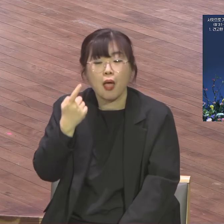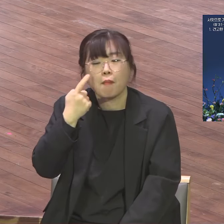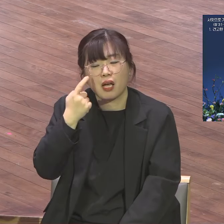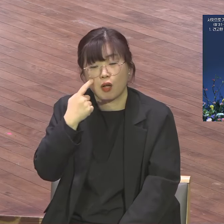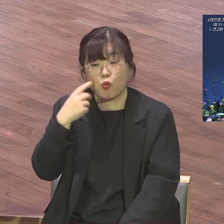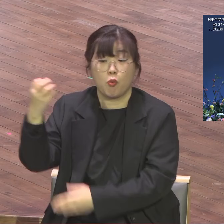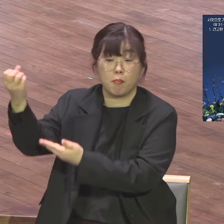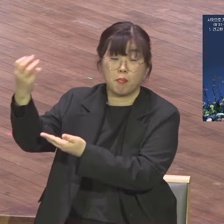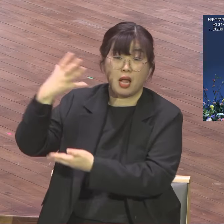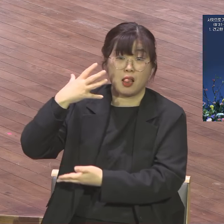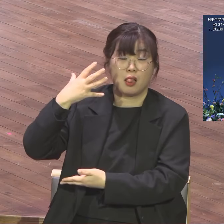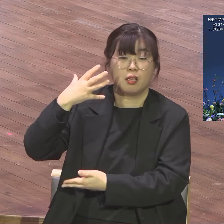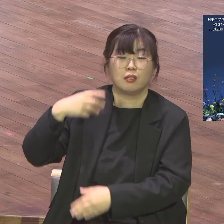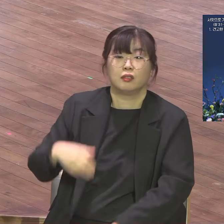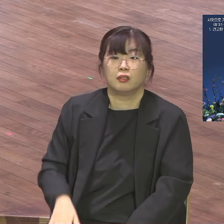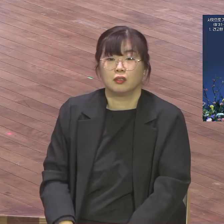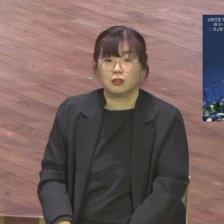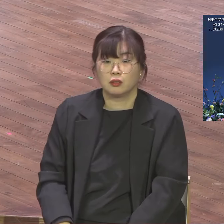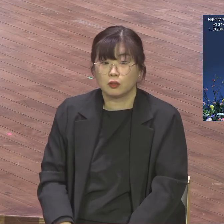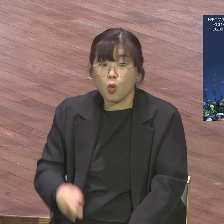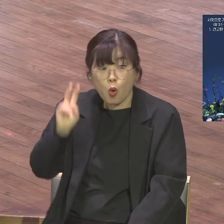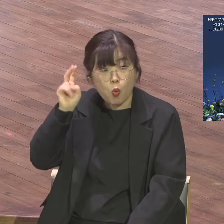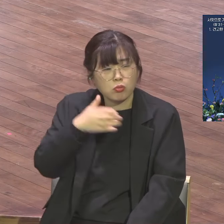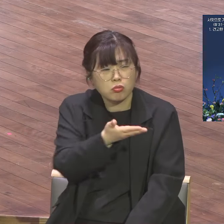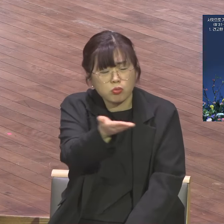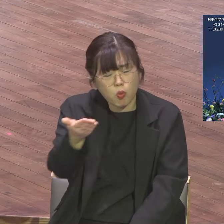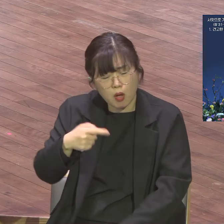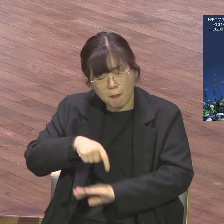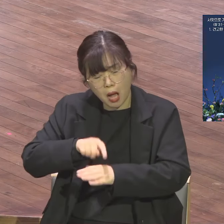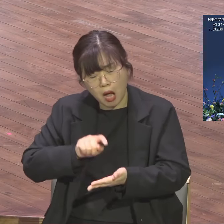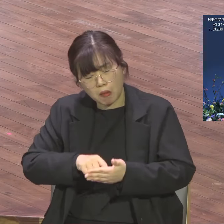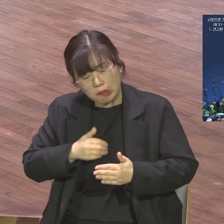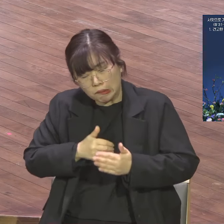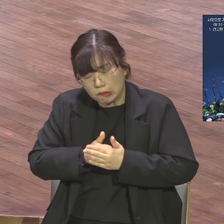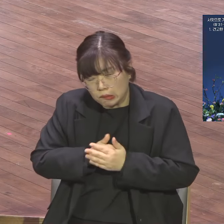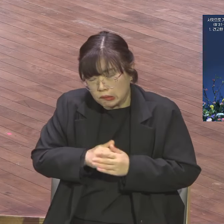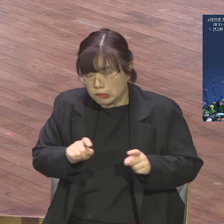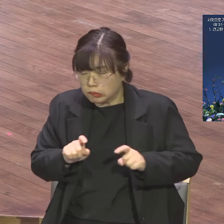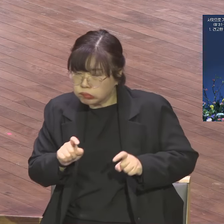형통하지 않습니까? 평안하지 않습니까? 불만이 많습니까?